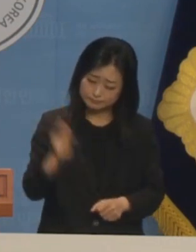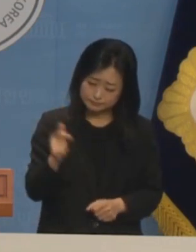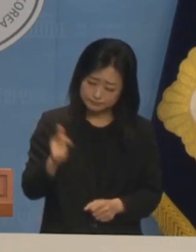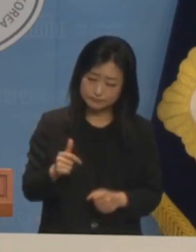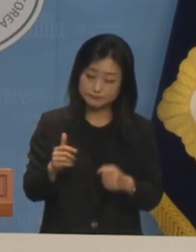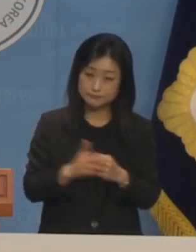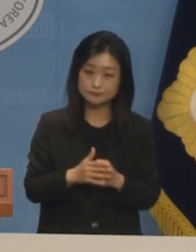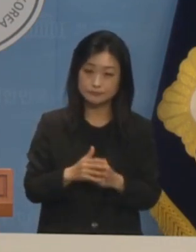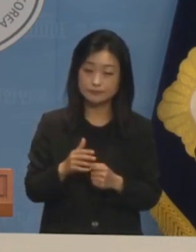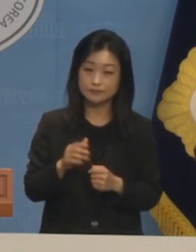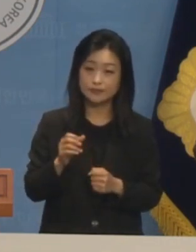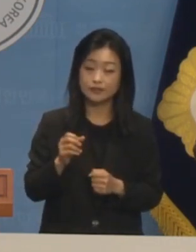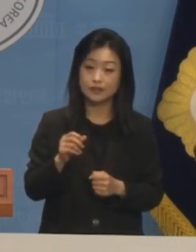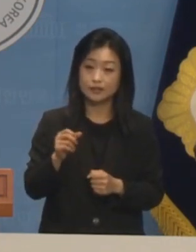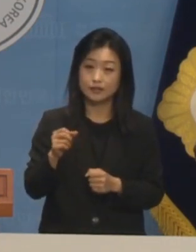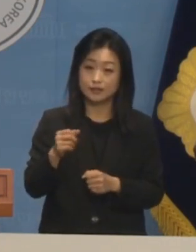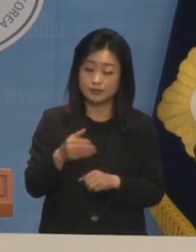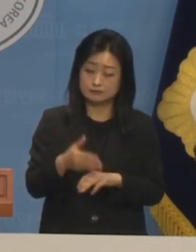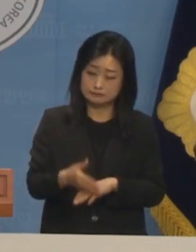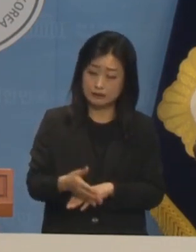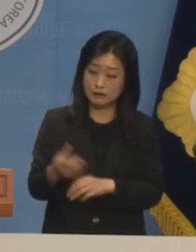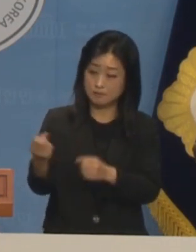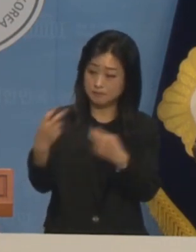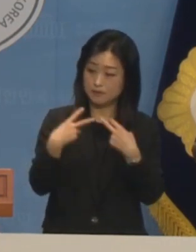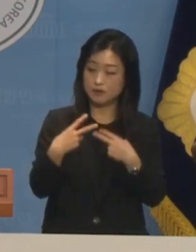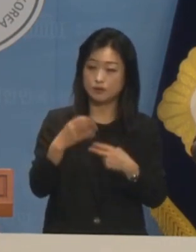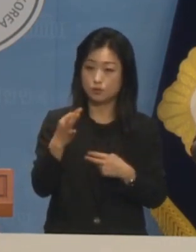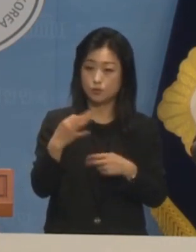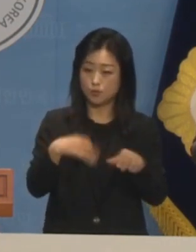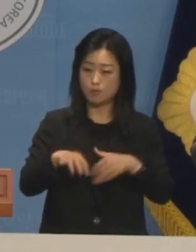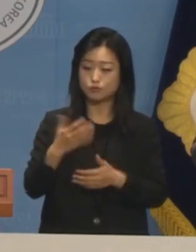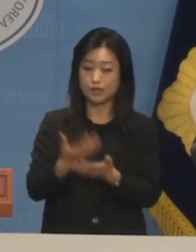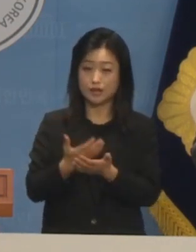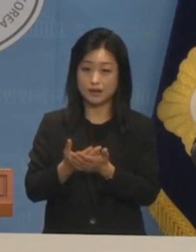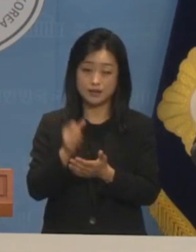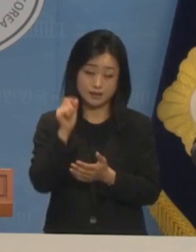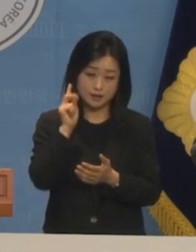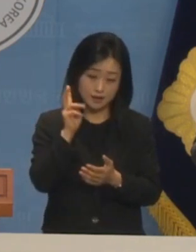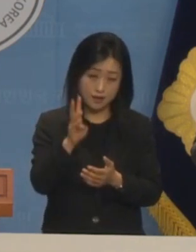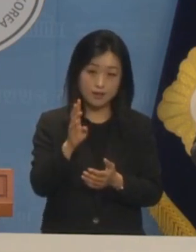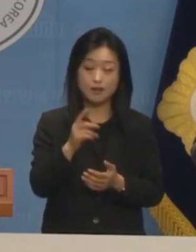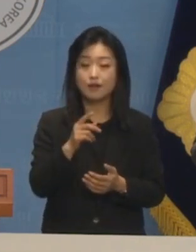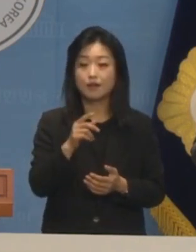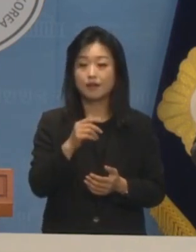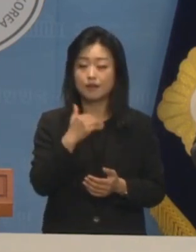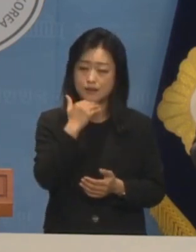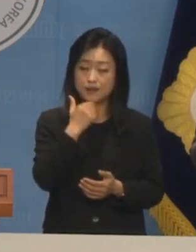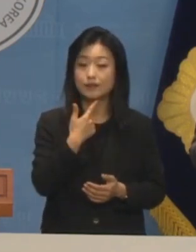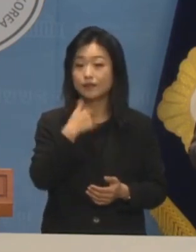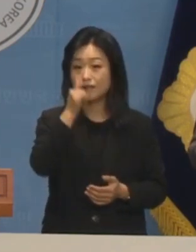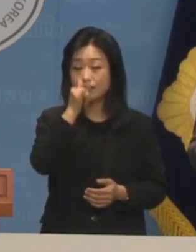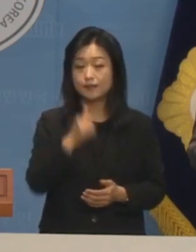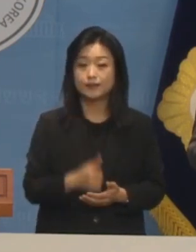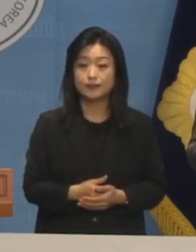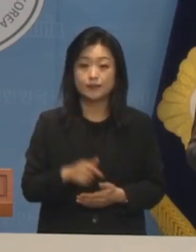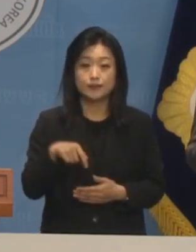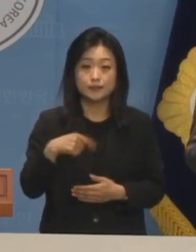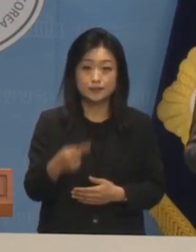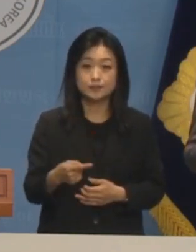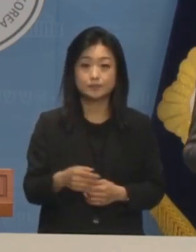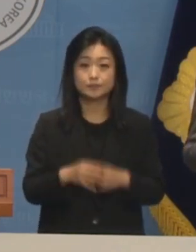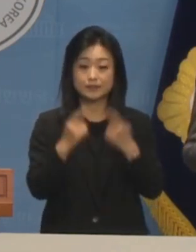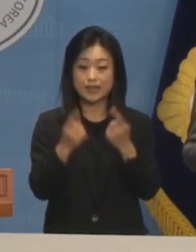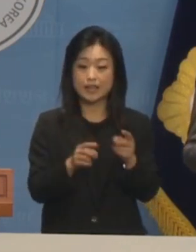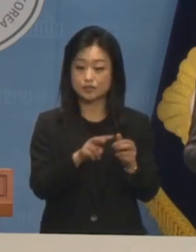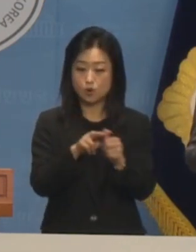없어서 다 식은 치킨이 배달되었고 그에 대해서 환불을 요구하자 또 며칠이 걸렸던 사례가 있습니다. 그 밖에도 개인정보